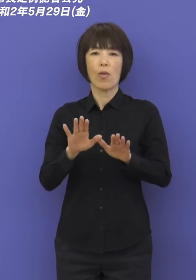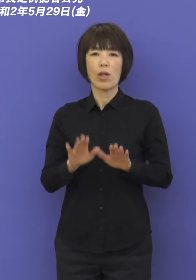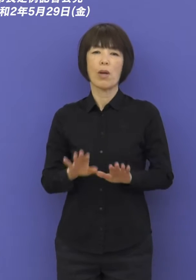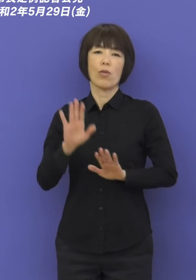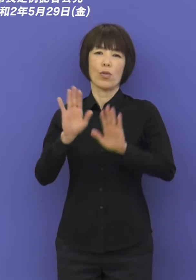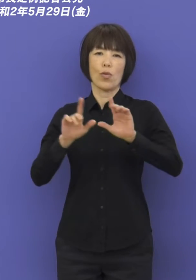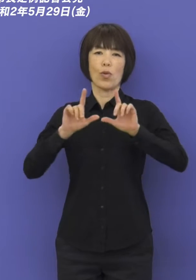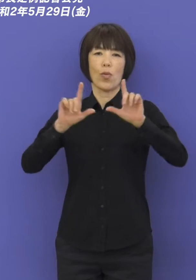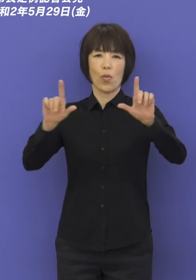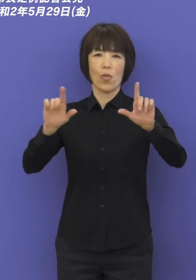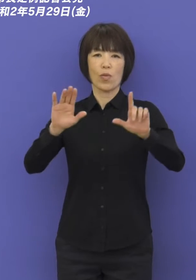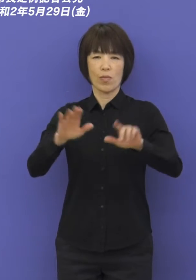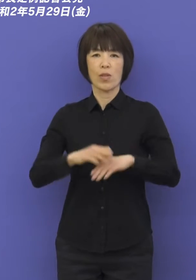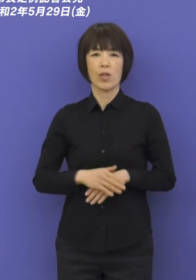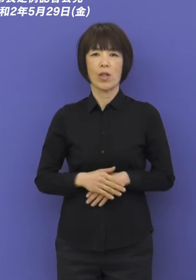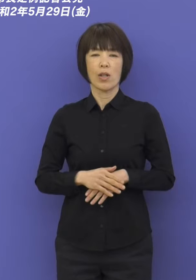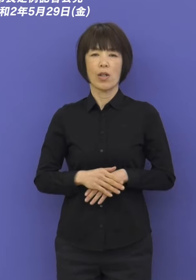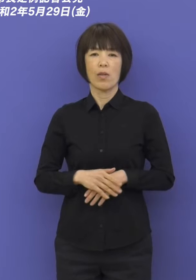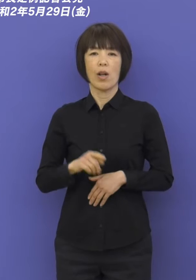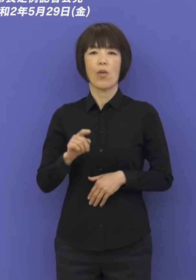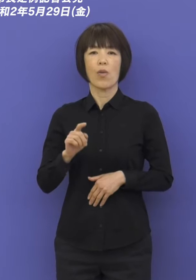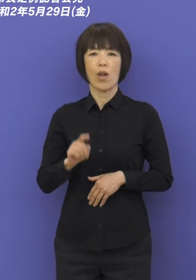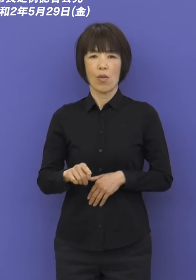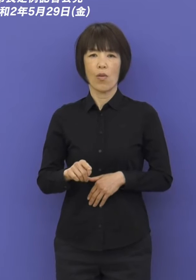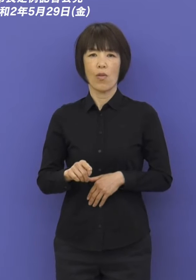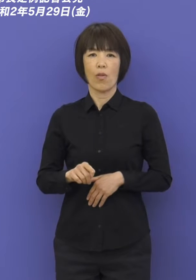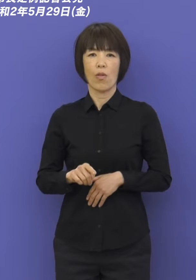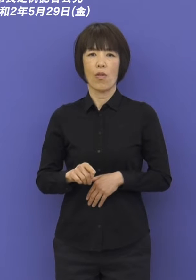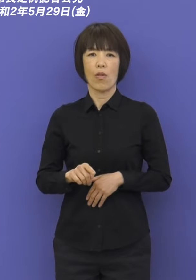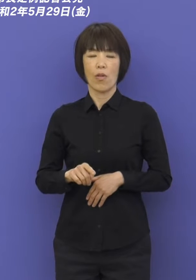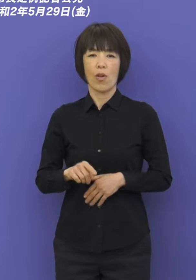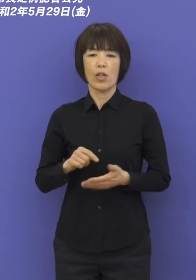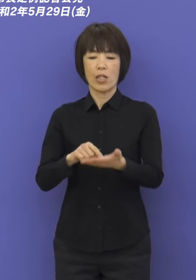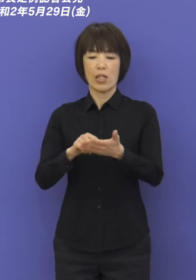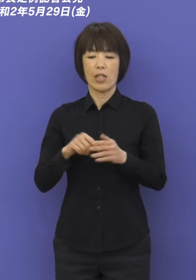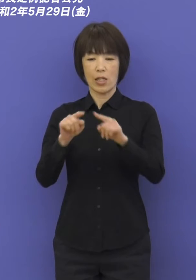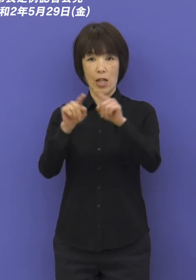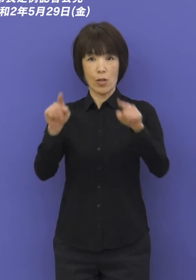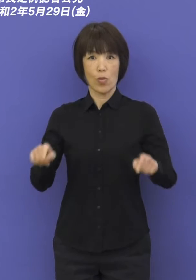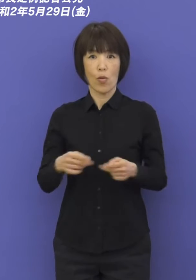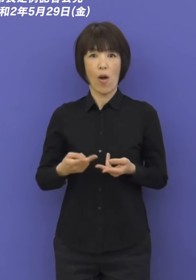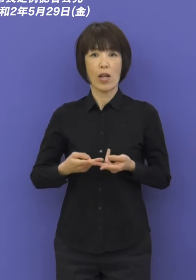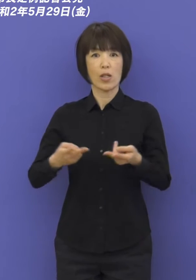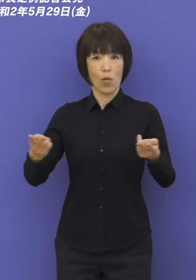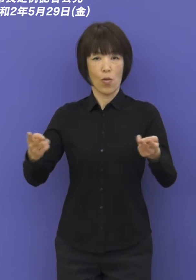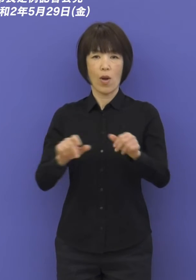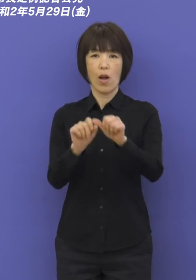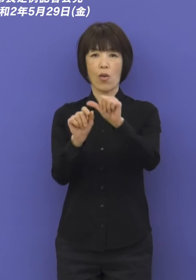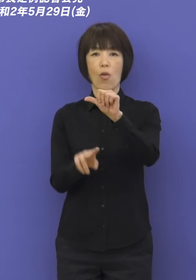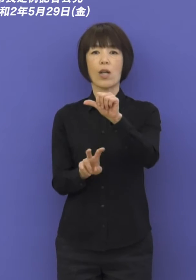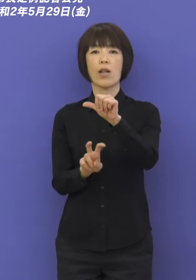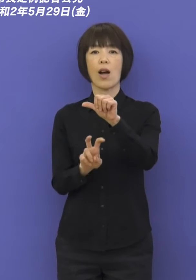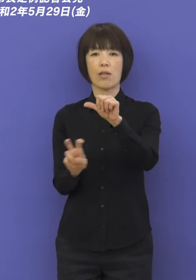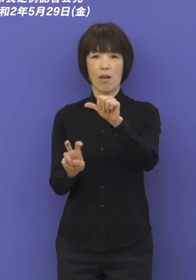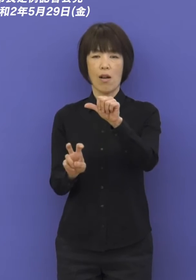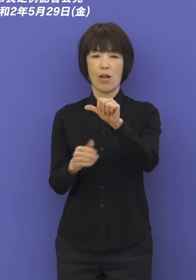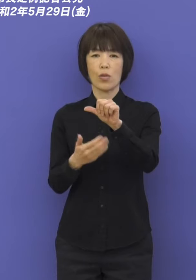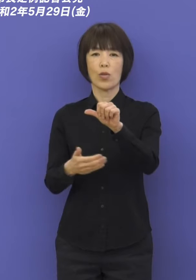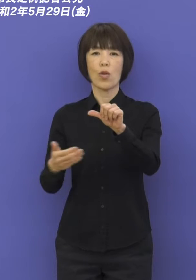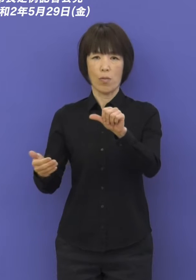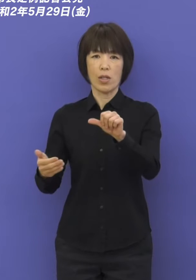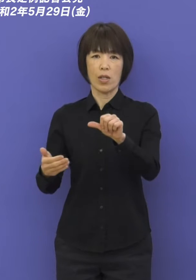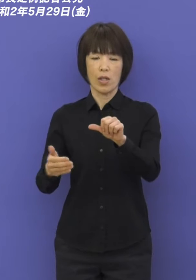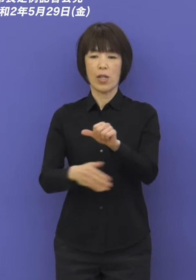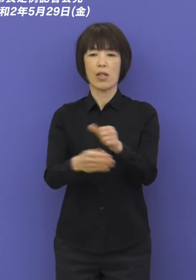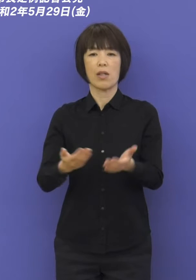ご報告します。特別定額給付金の申請書の配送は5月20日水曜日に